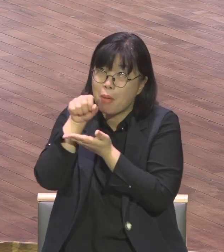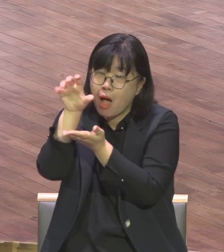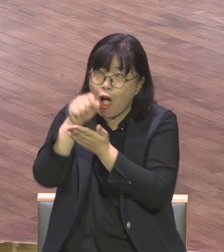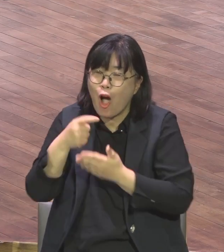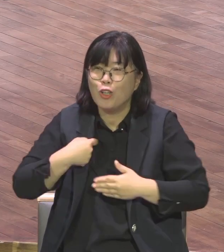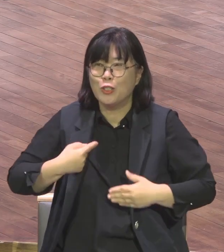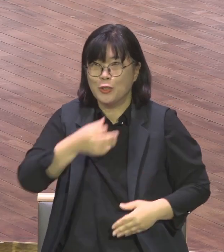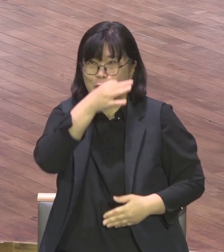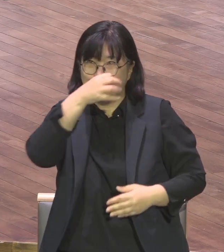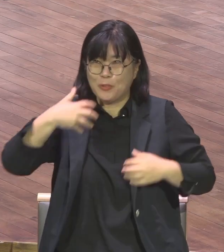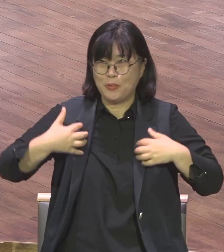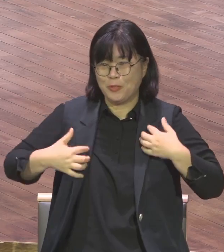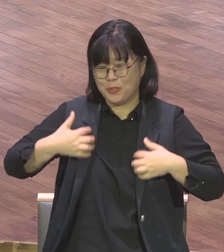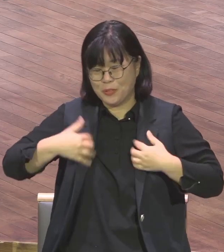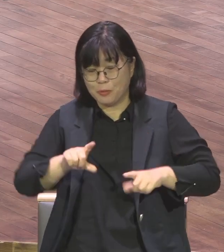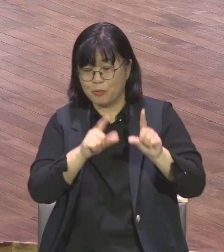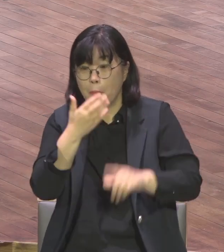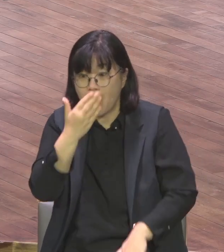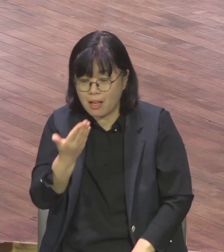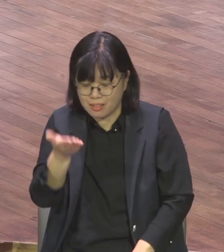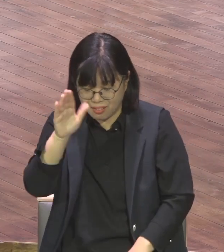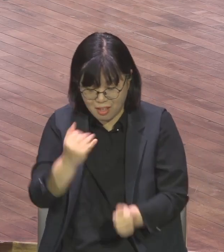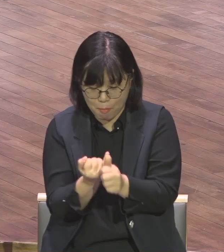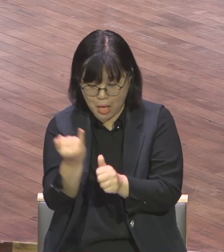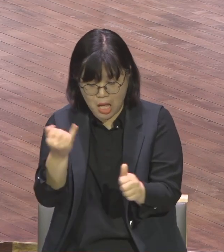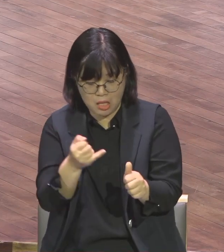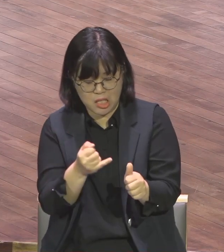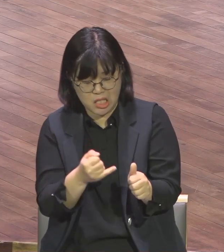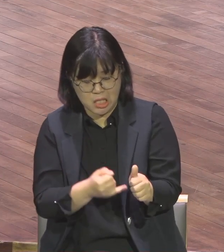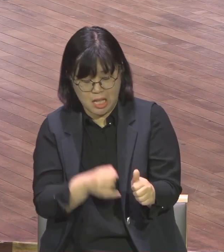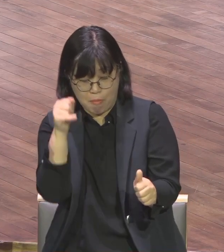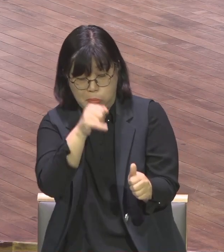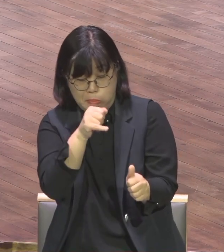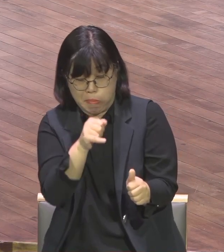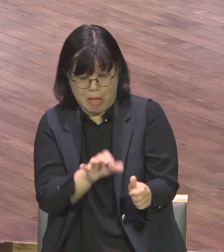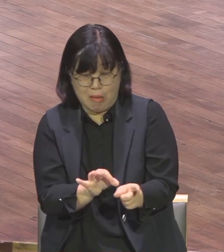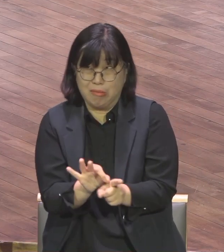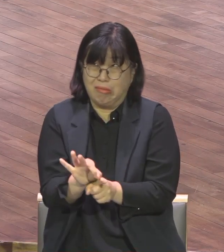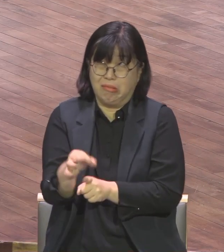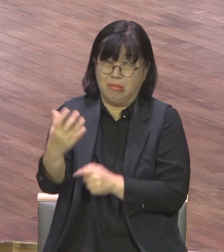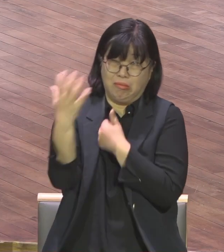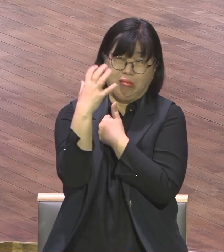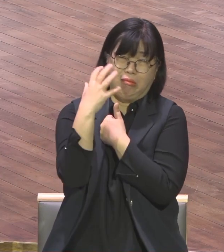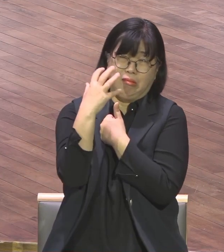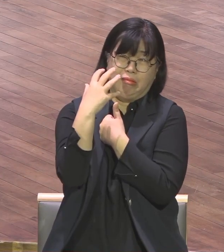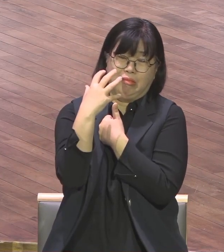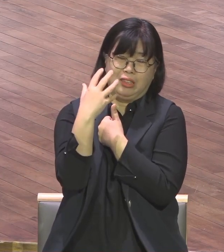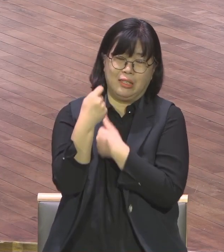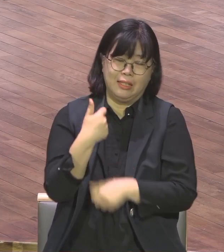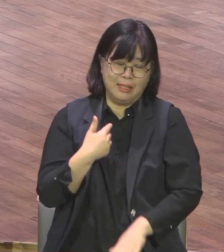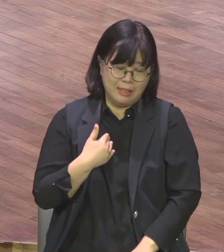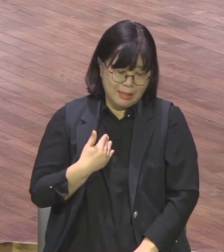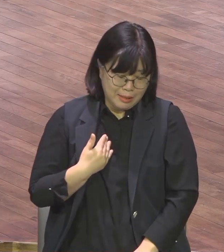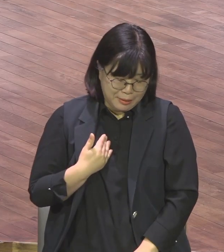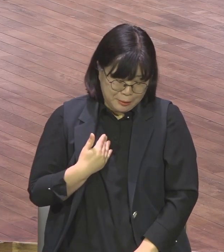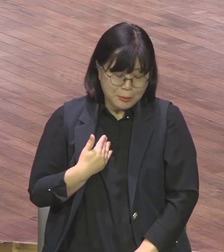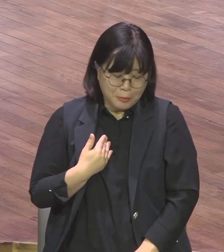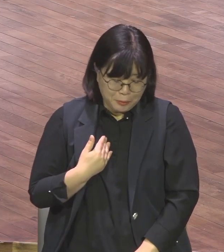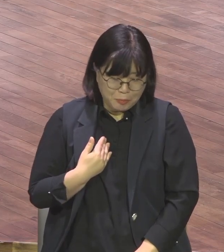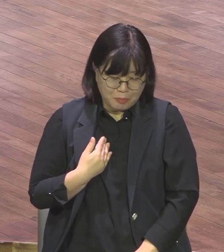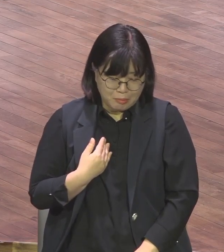사니까 얼마나 힘들겠어요. 말 한마디 따뜻하게 해주면 남편들이 얼마나 길을